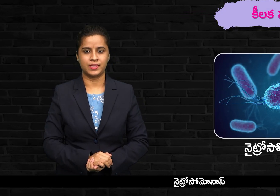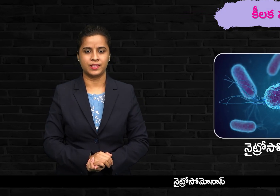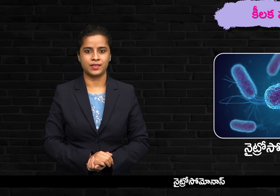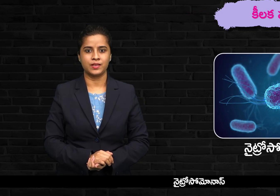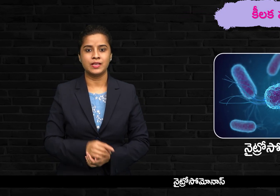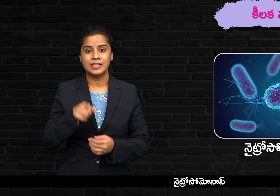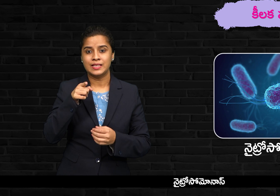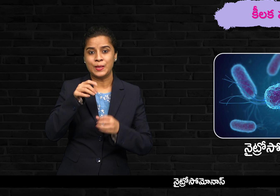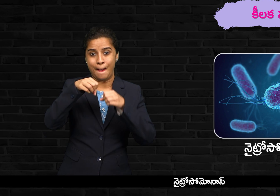నైట్రోసోమోనాస్,